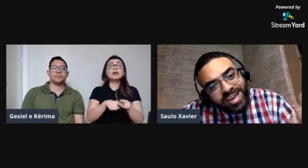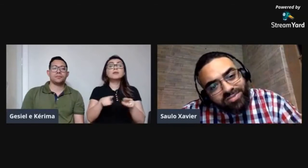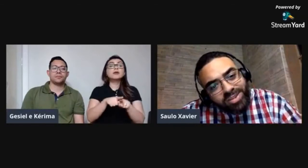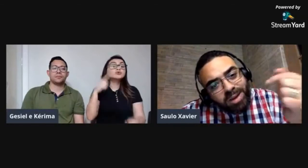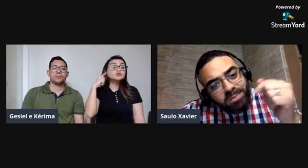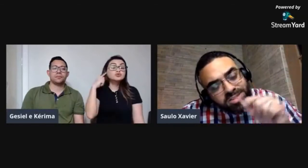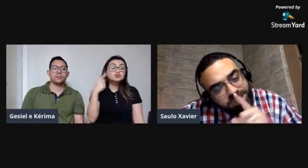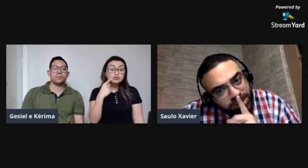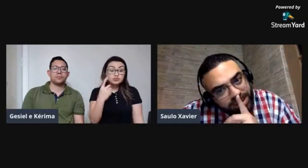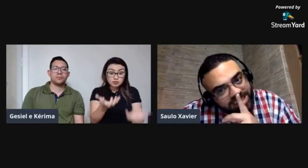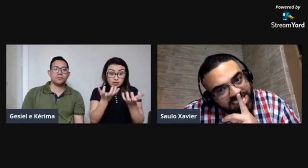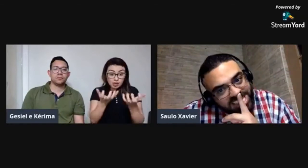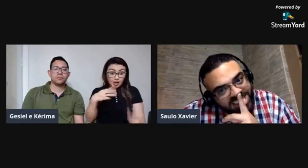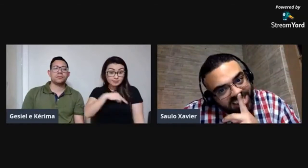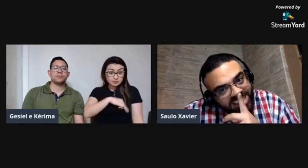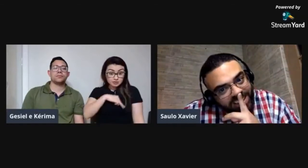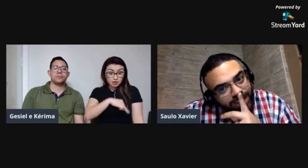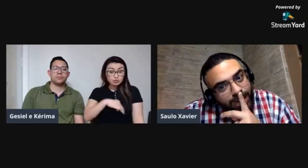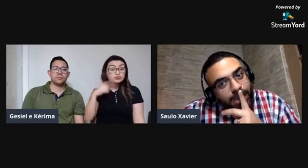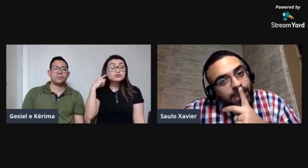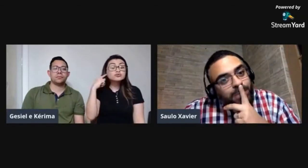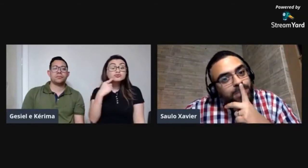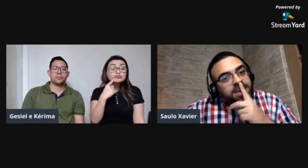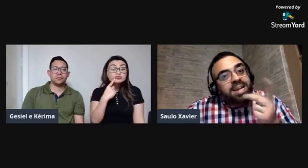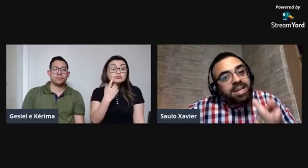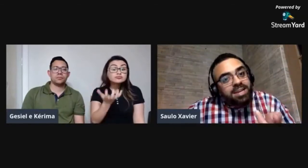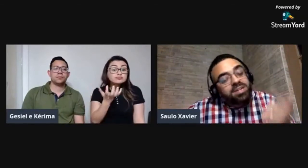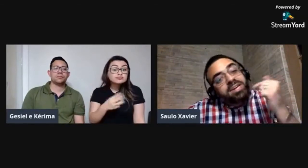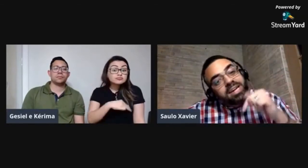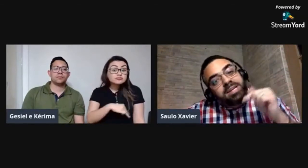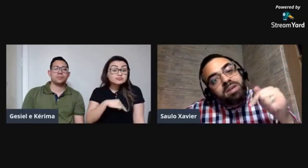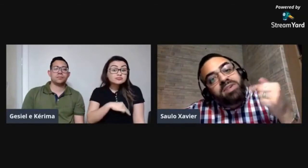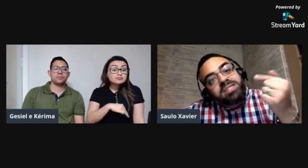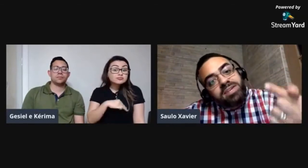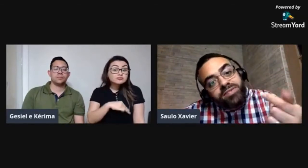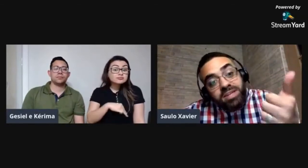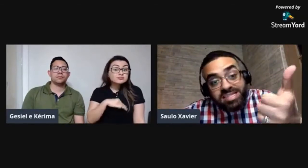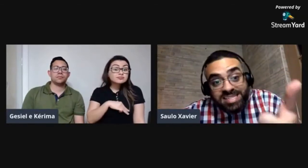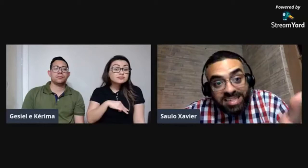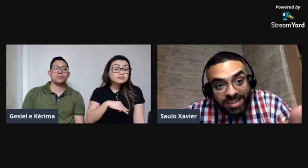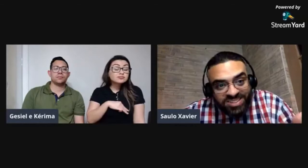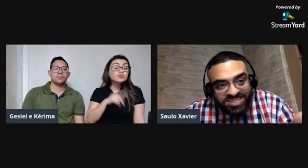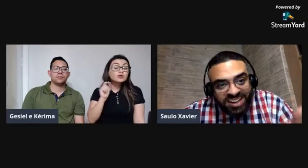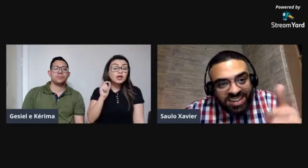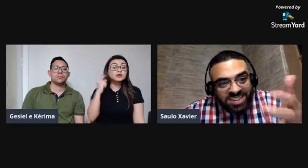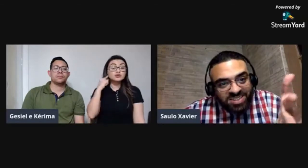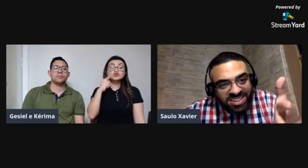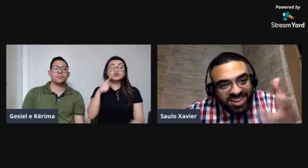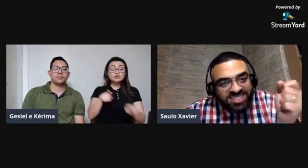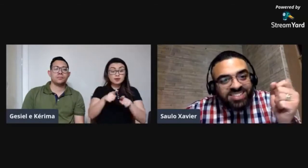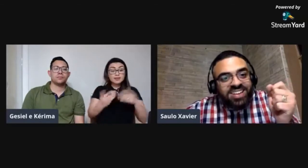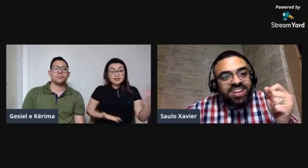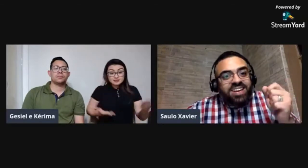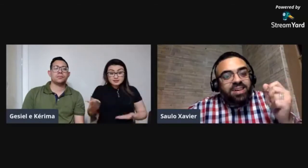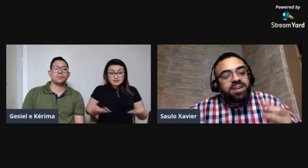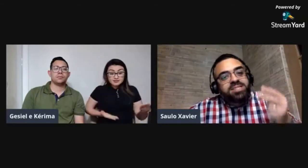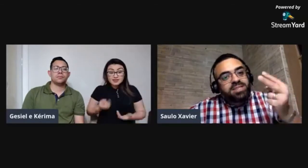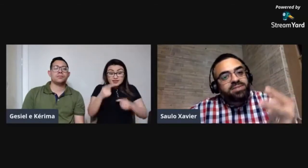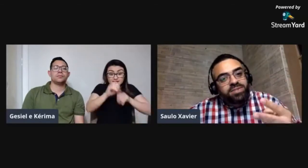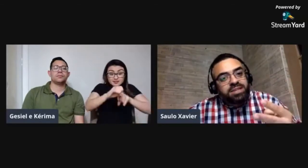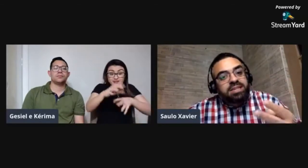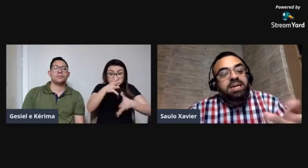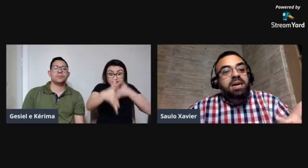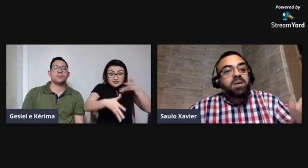diz que quer vir para missões, ele tem que ver que ele também vai servir, ensinando a língua dele. Ele